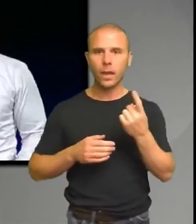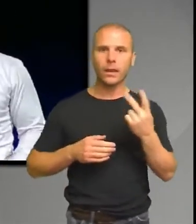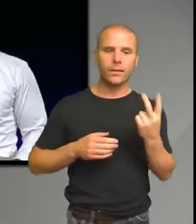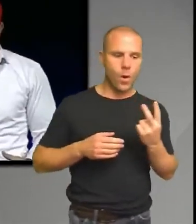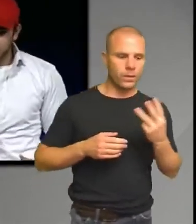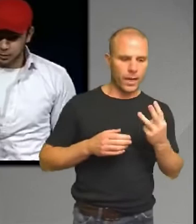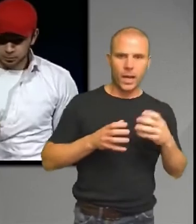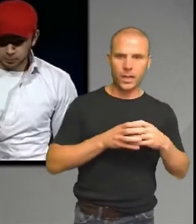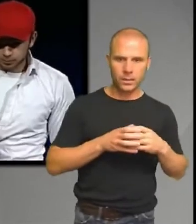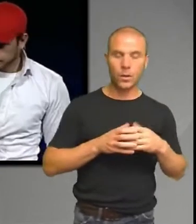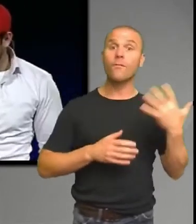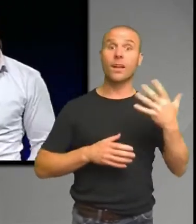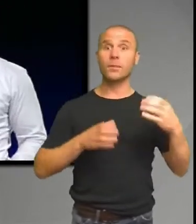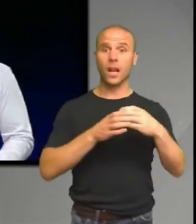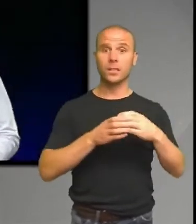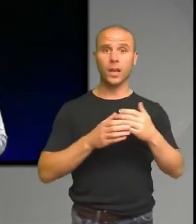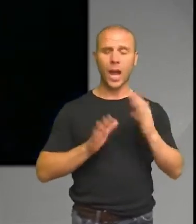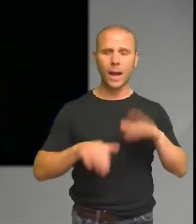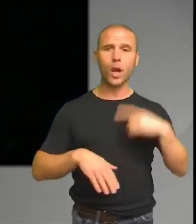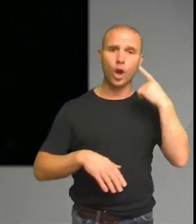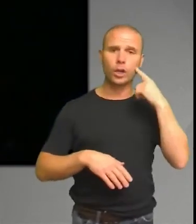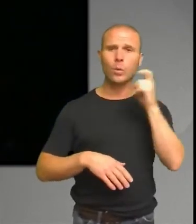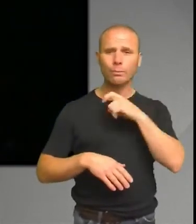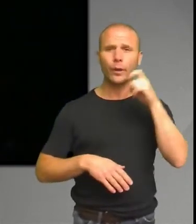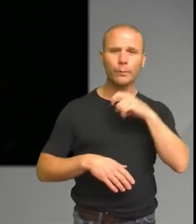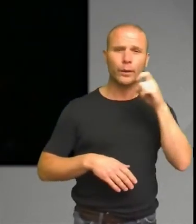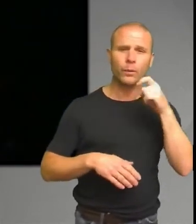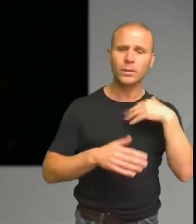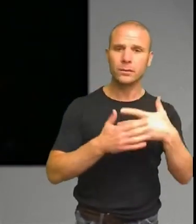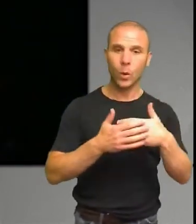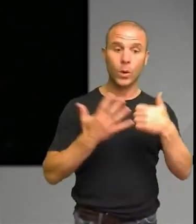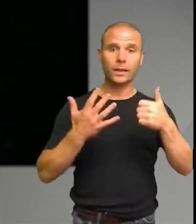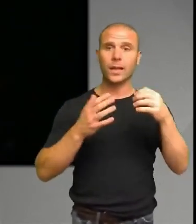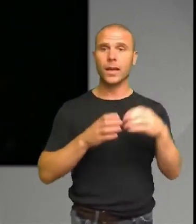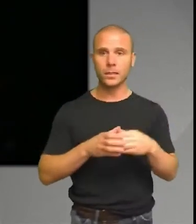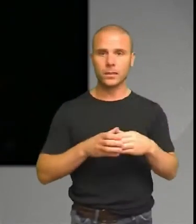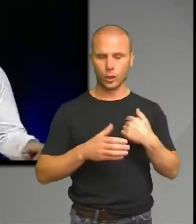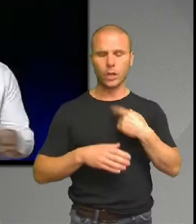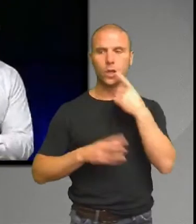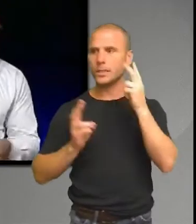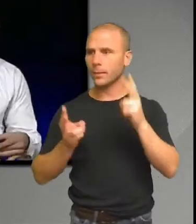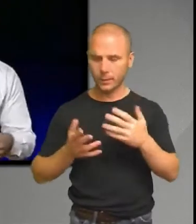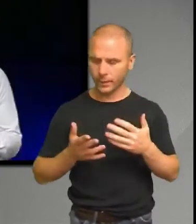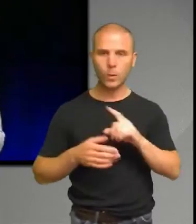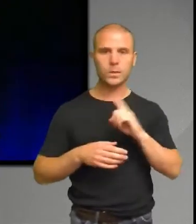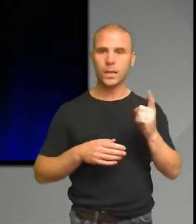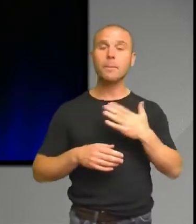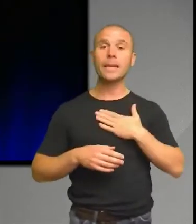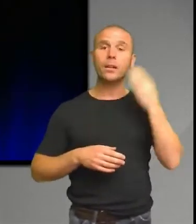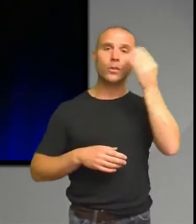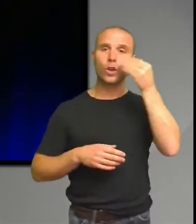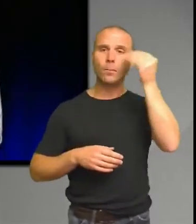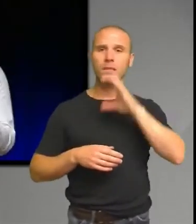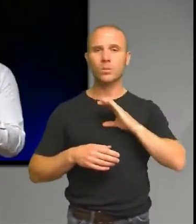det i femman, då var du med huvudet. När jag sa det i sexan så funkar det inte alls. Och sedan försvann min dröm. Så fort du